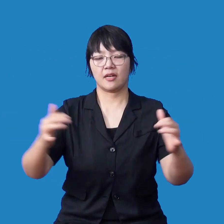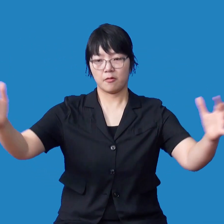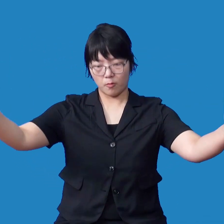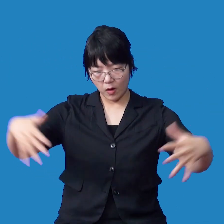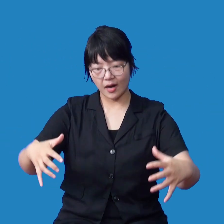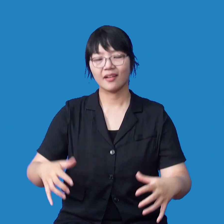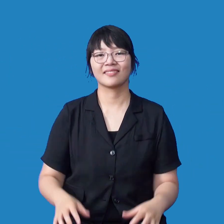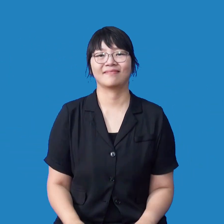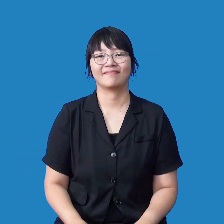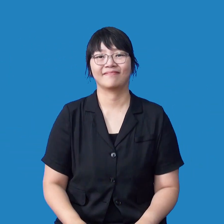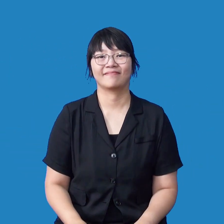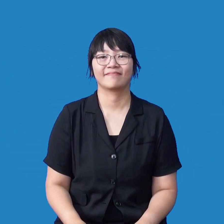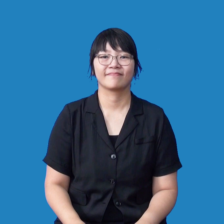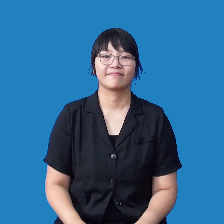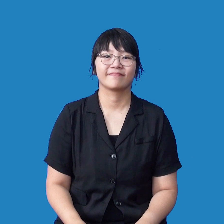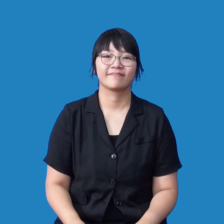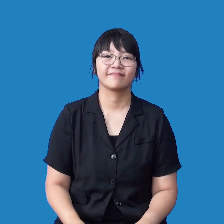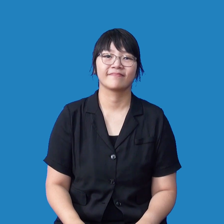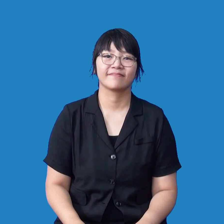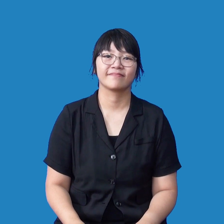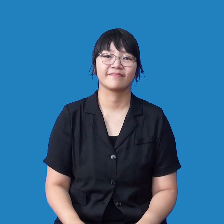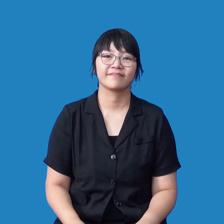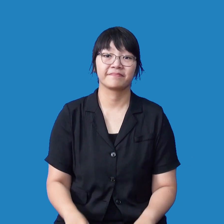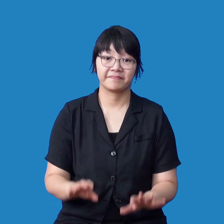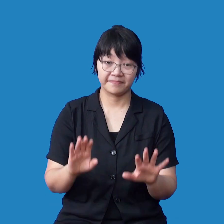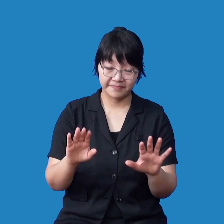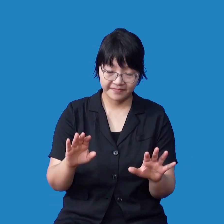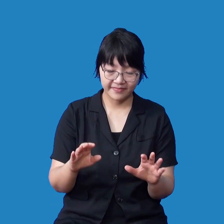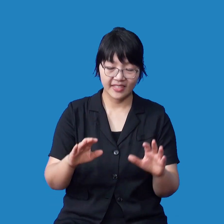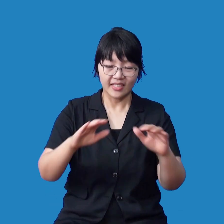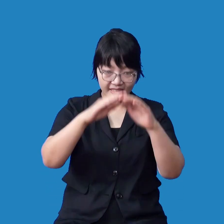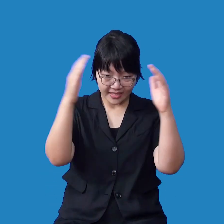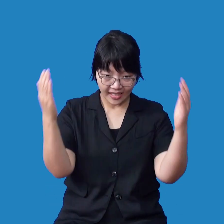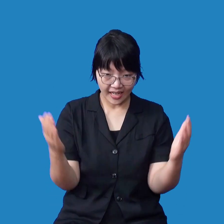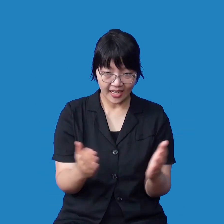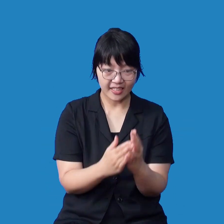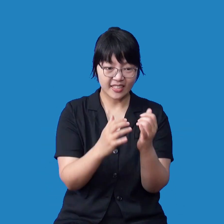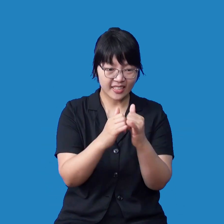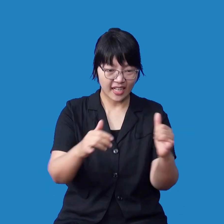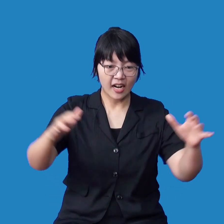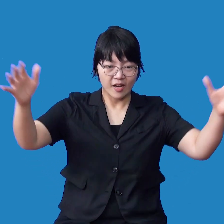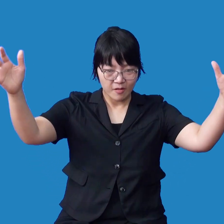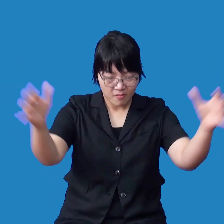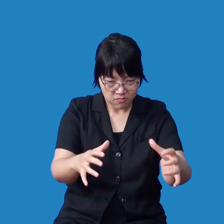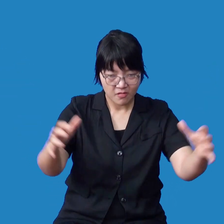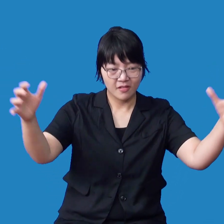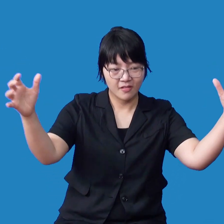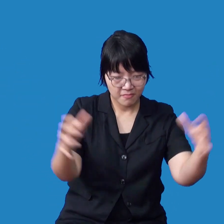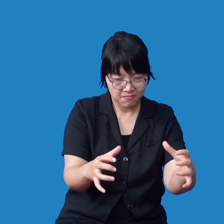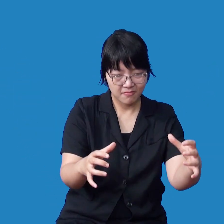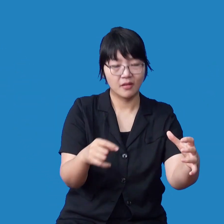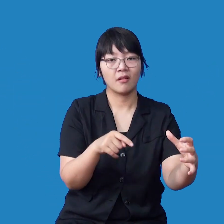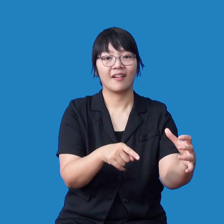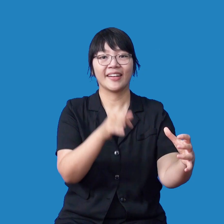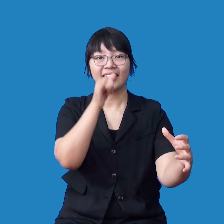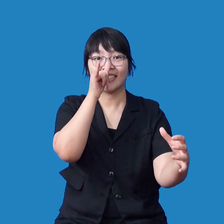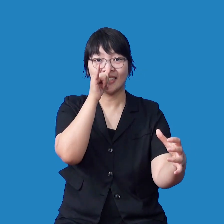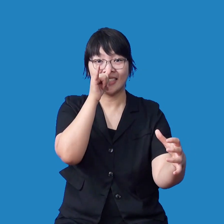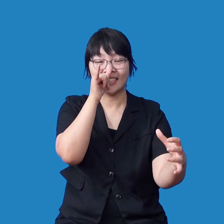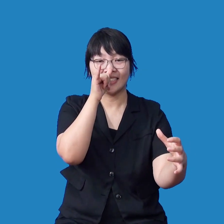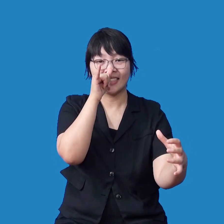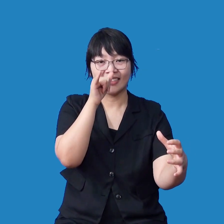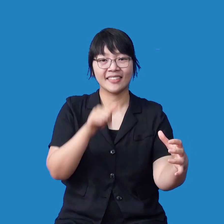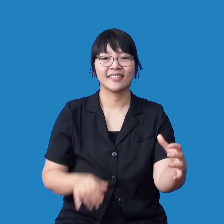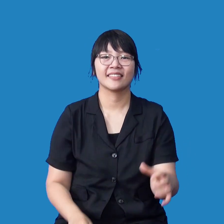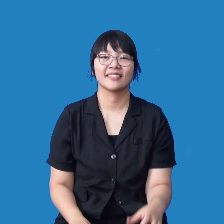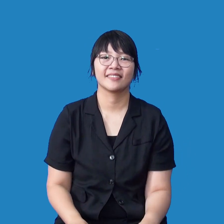것입니다. 여기에 회중을 소집하며 라는 말씀이 있었죠. 우리가 함께 읽은 말씀